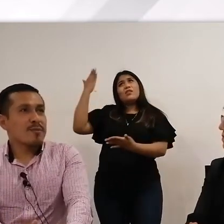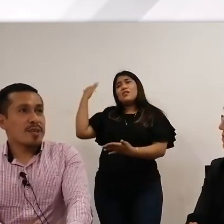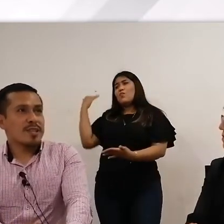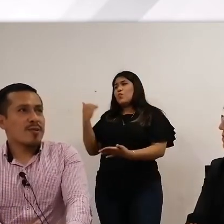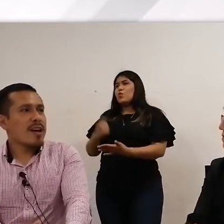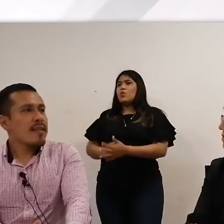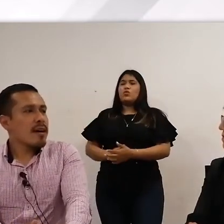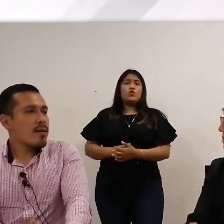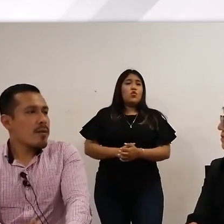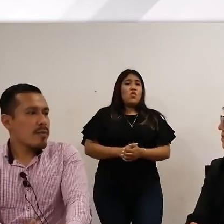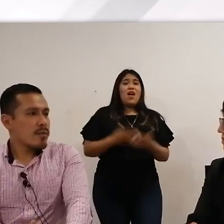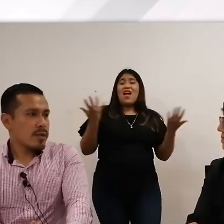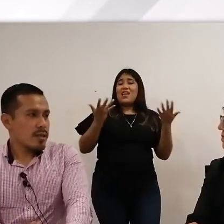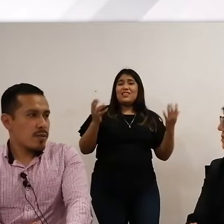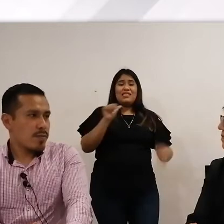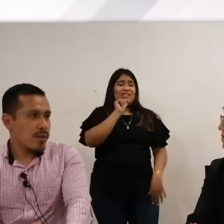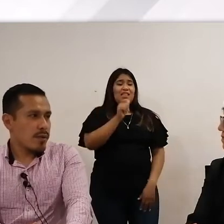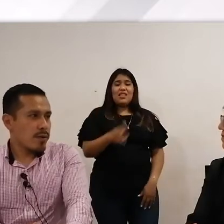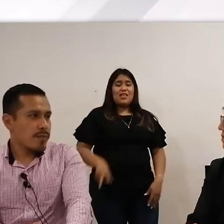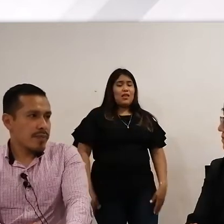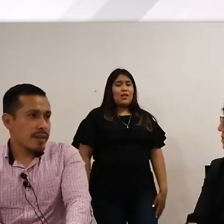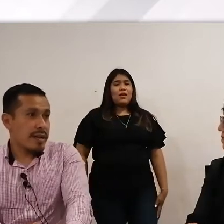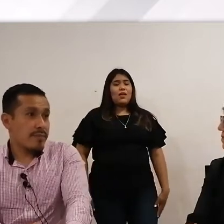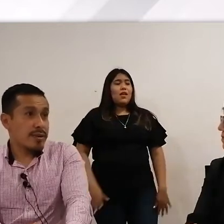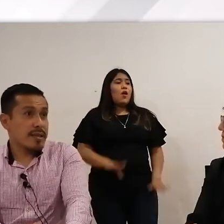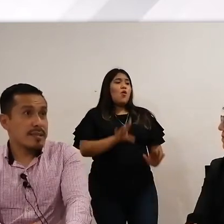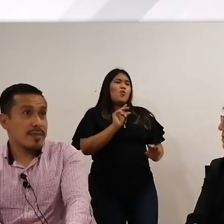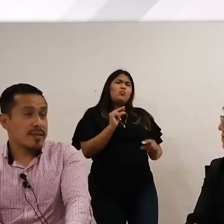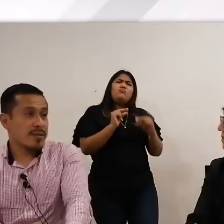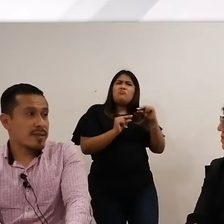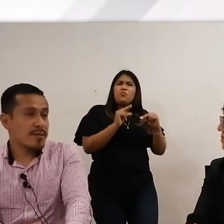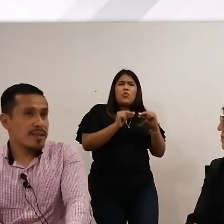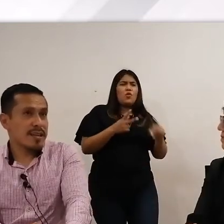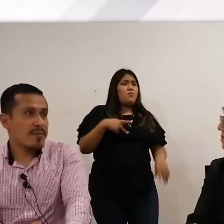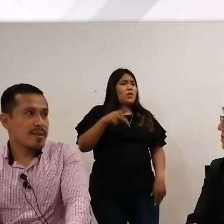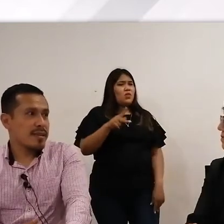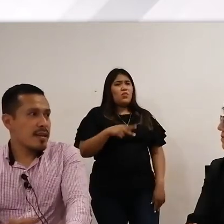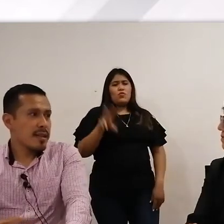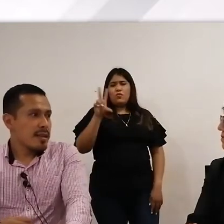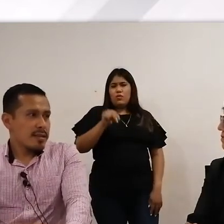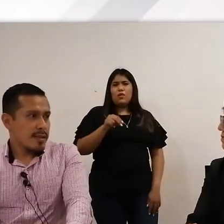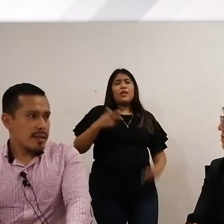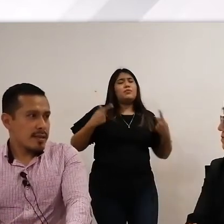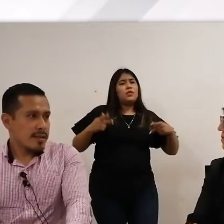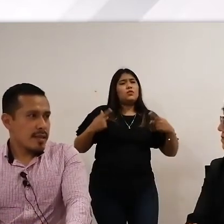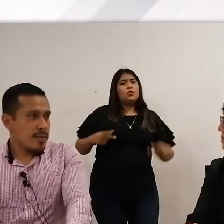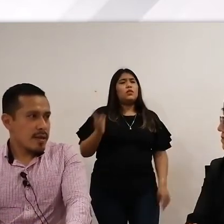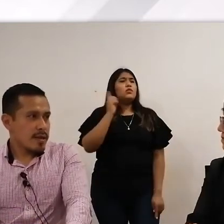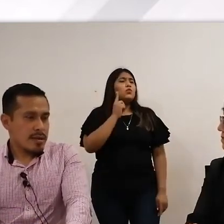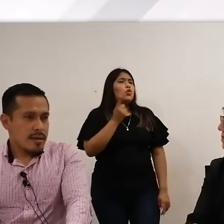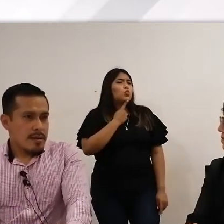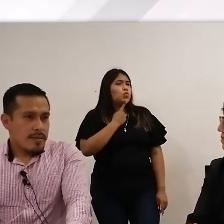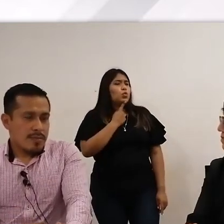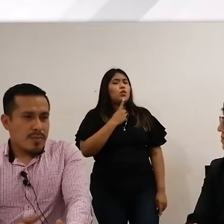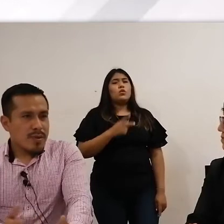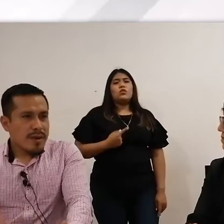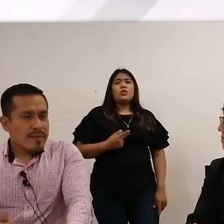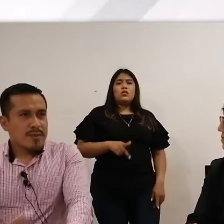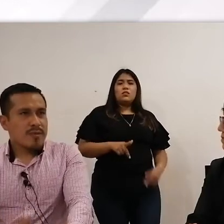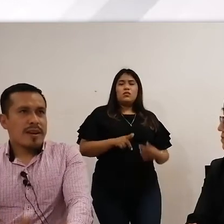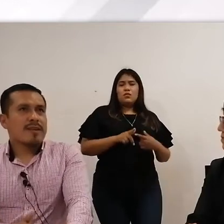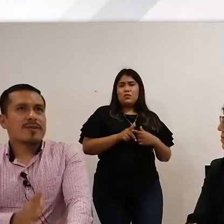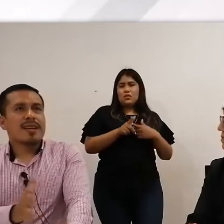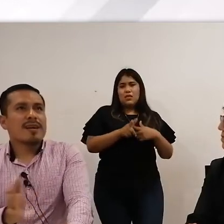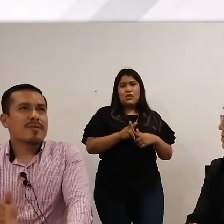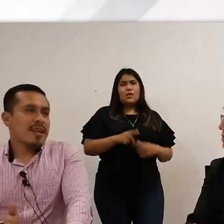donde no hemos hecho nada o hemos hecho poco. Y pues las personas con discapacidad siguen estando ahí. No